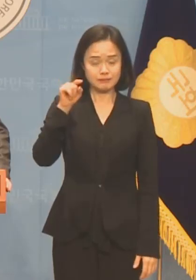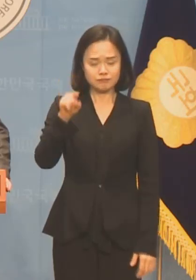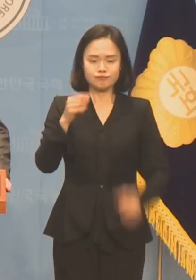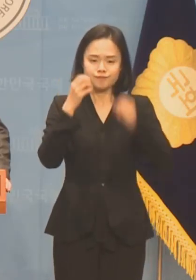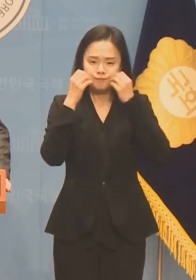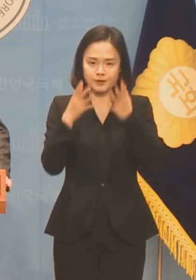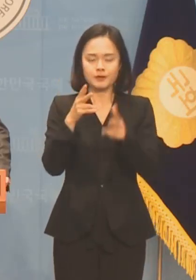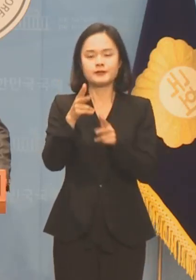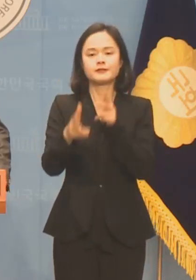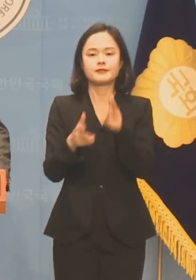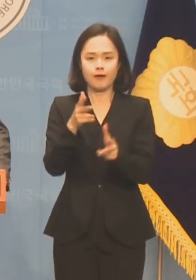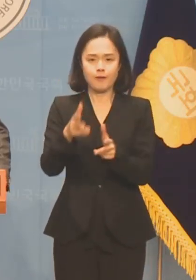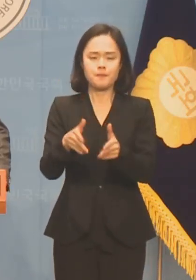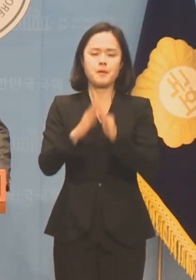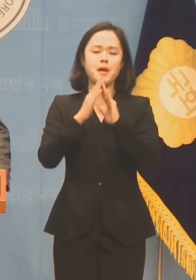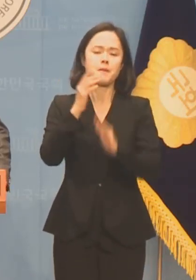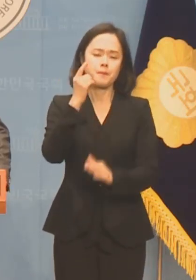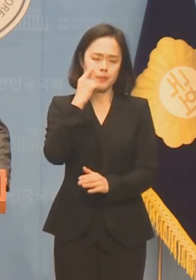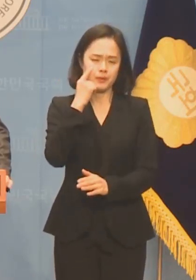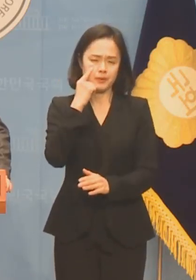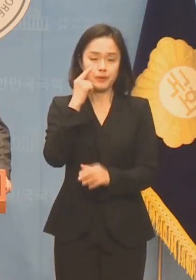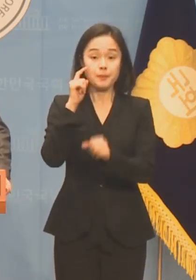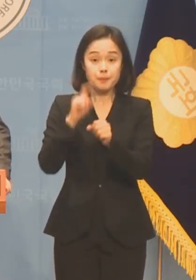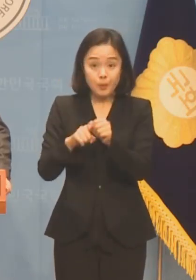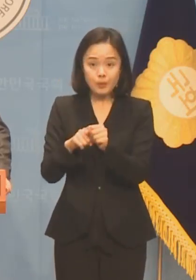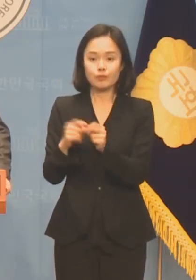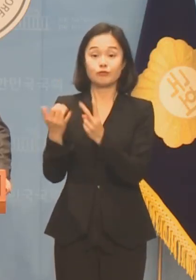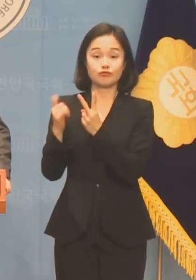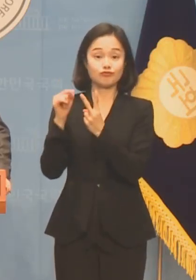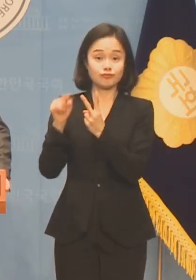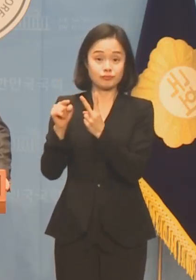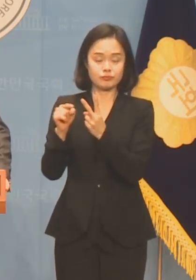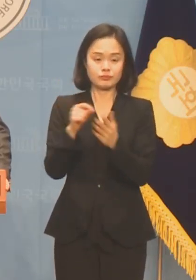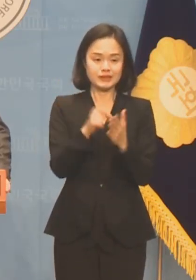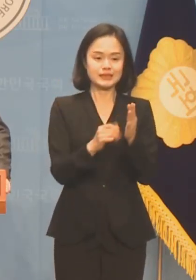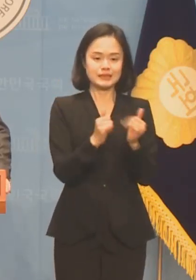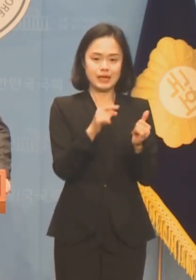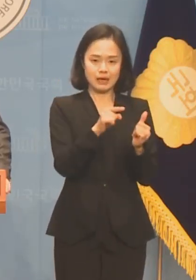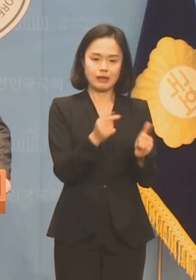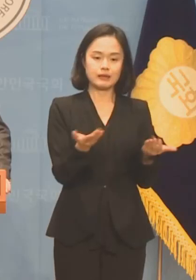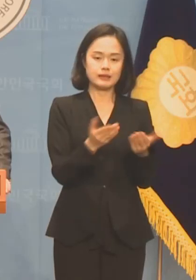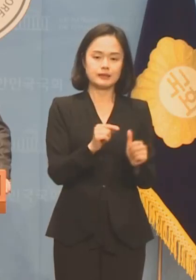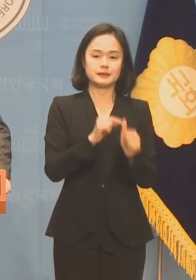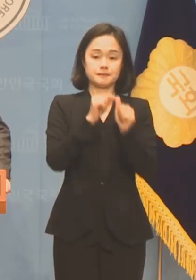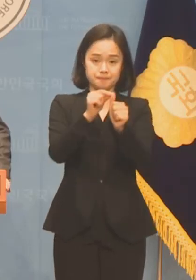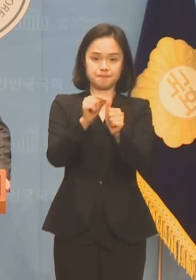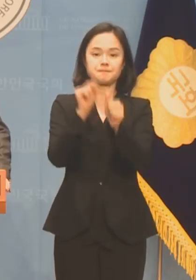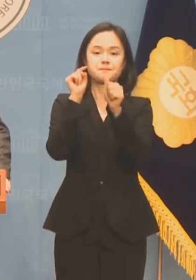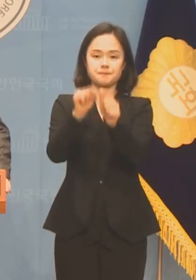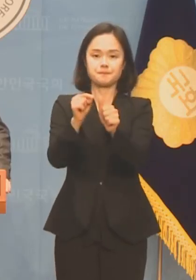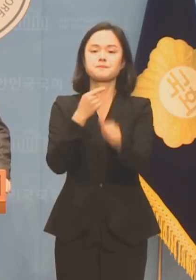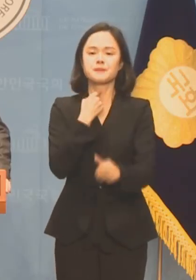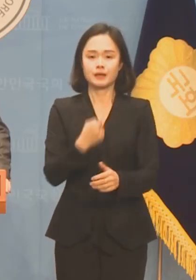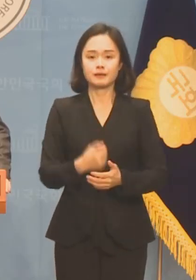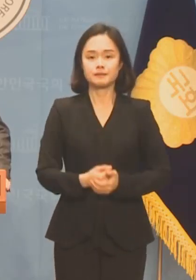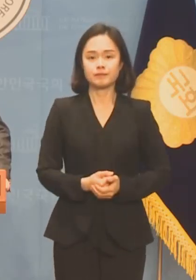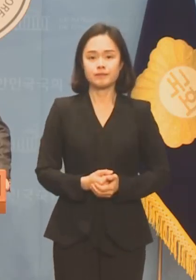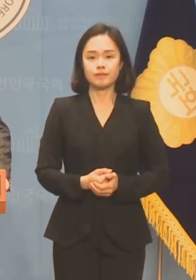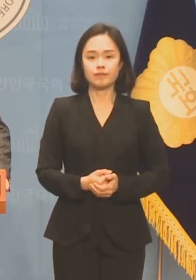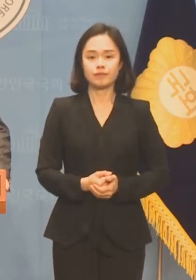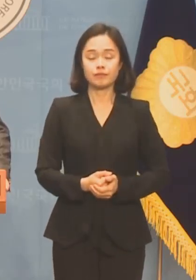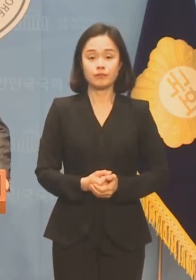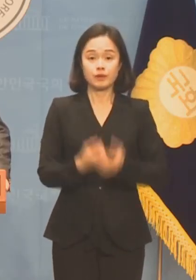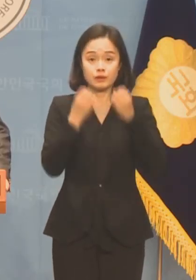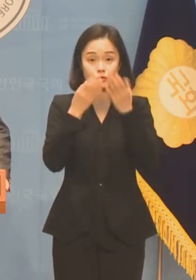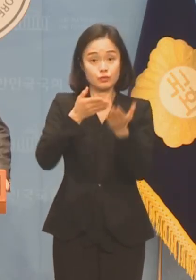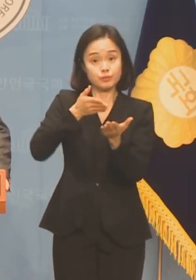새로운 사업을 찾는 거였고, 뉴미디어 포맷개발센터는 KBS의